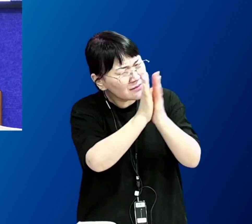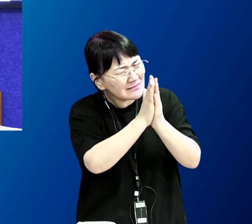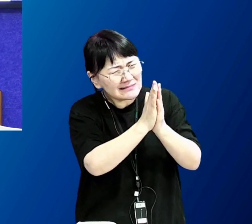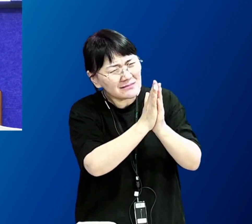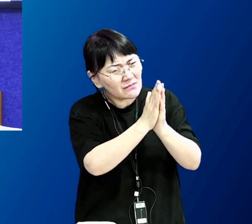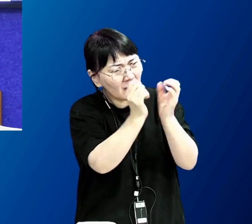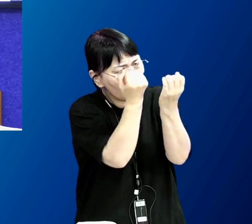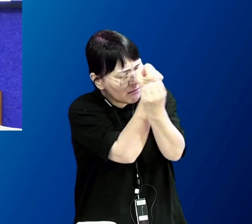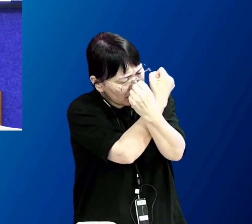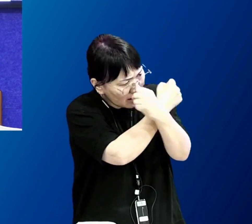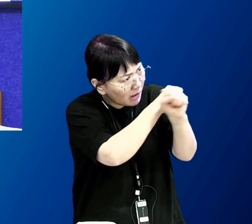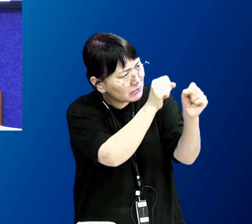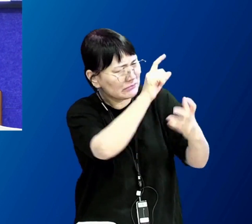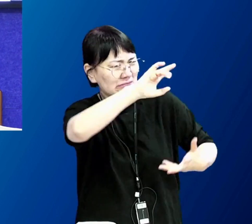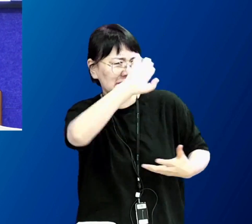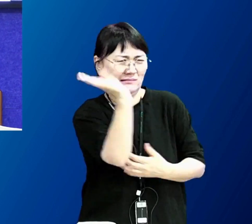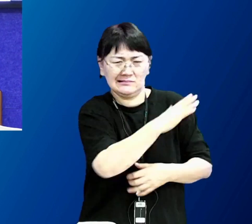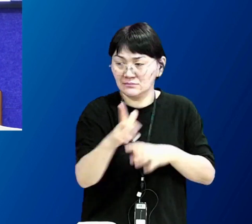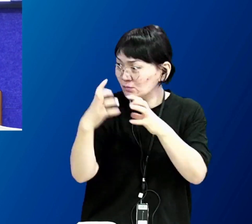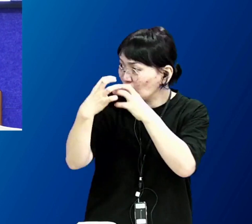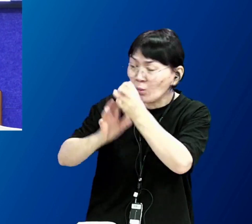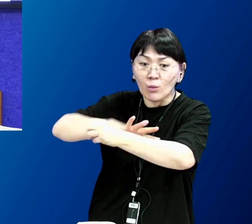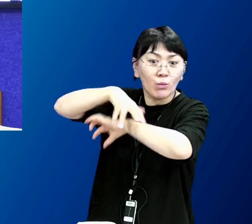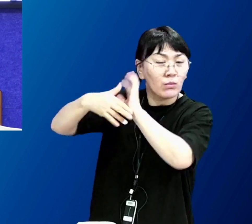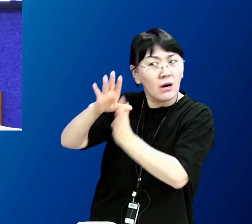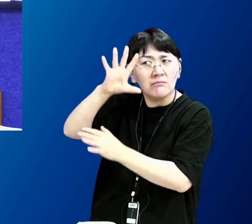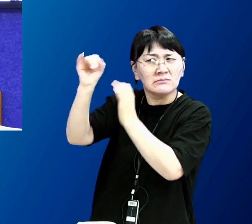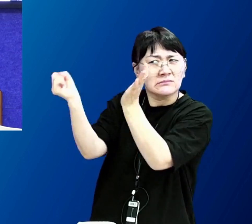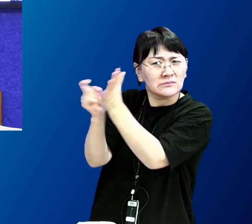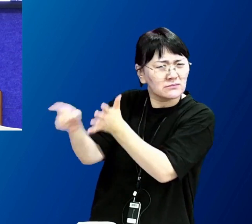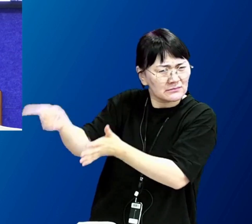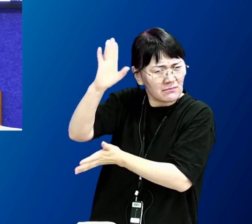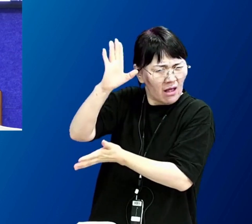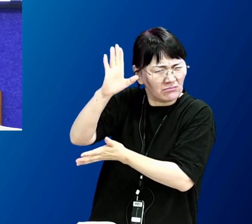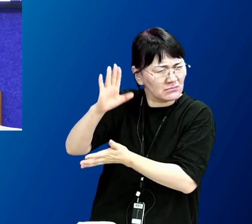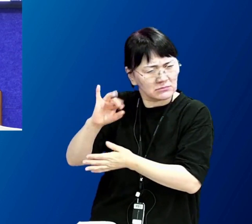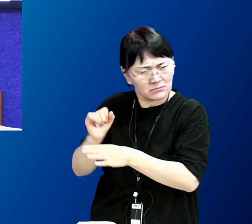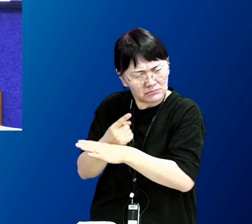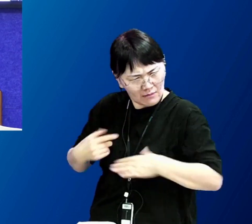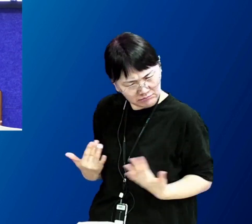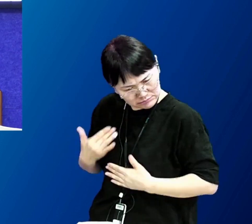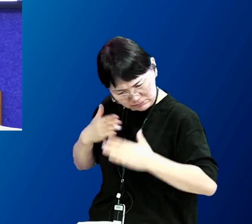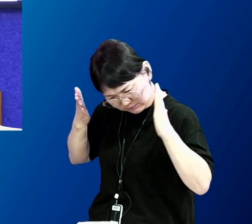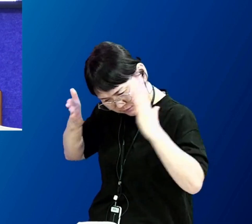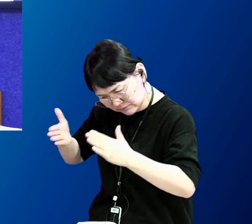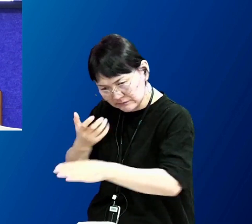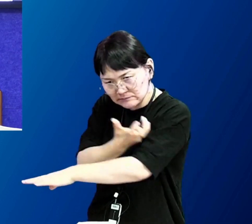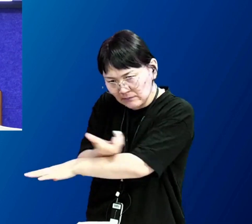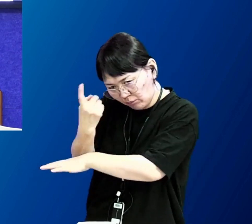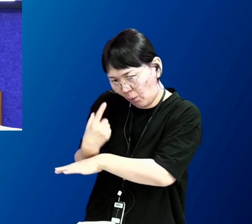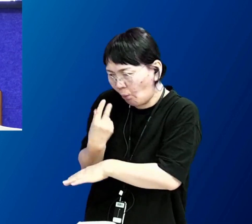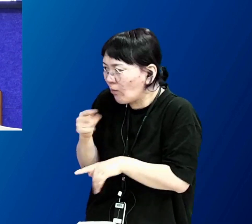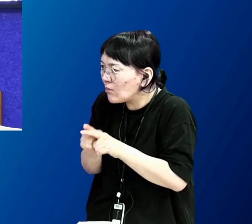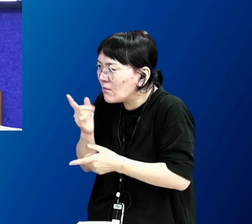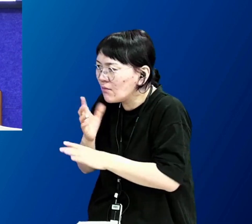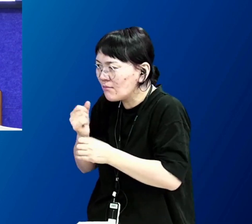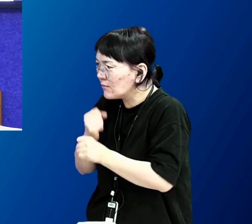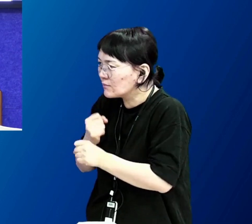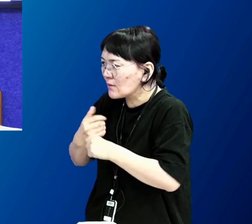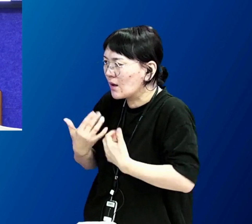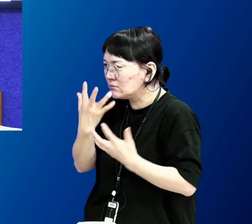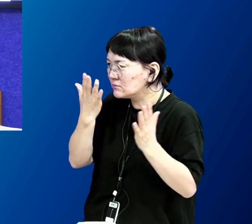авралаас илүү энэ ертөнцийн амьдрал нь чухал хэмээн бодонгоо Есүс таатай амьдарч байгаа хүмүүс олон байгаа